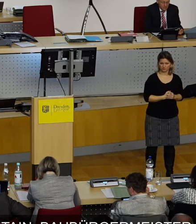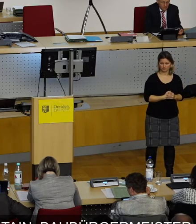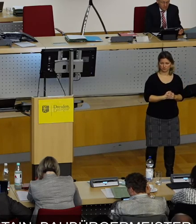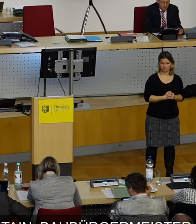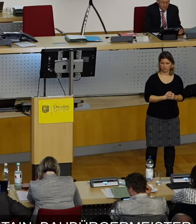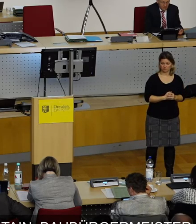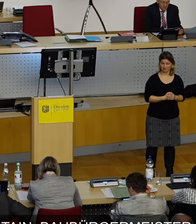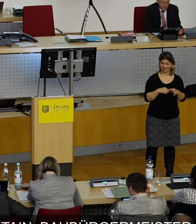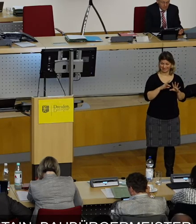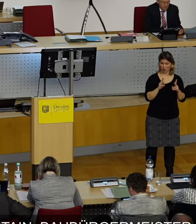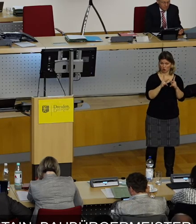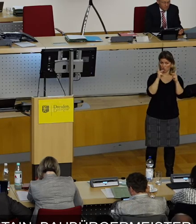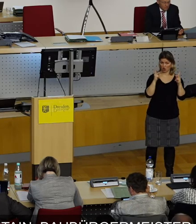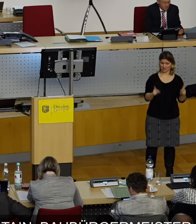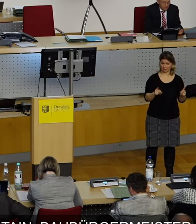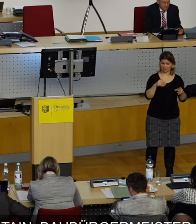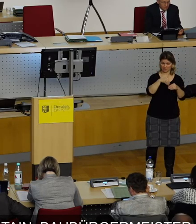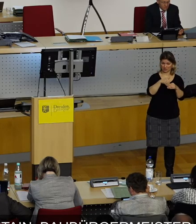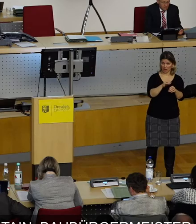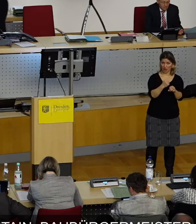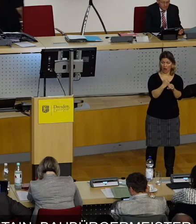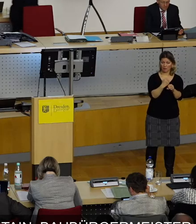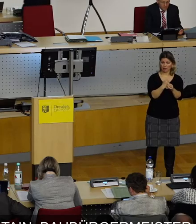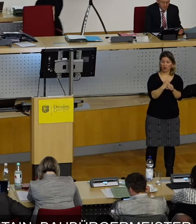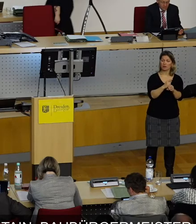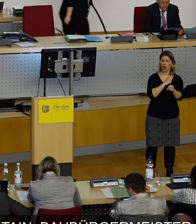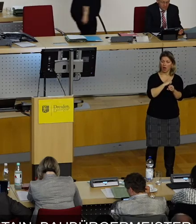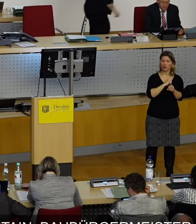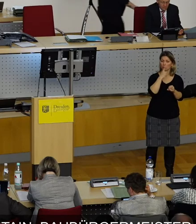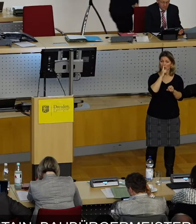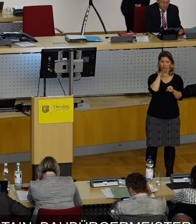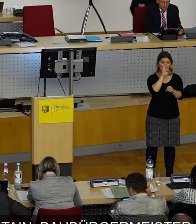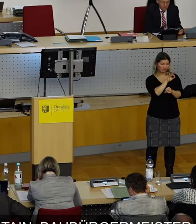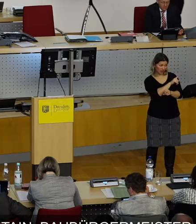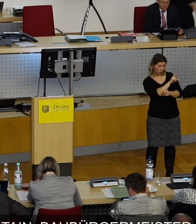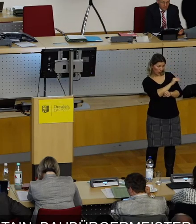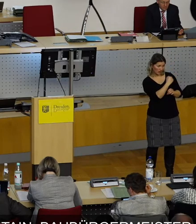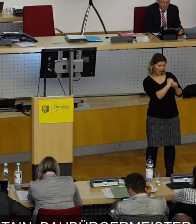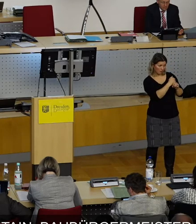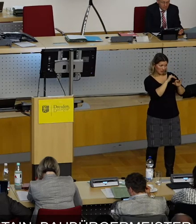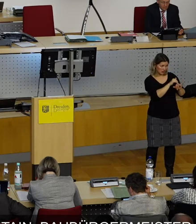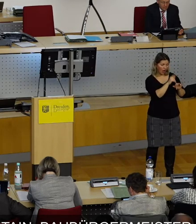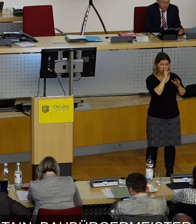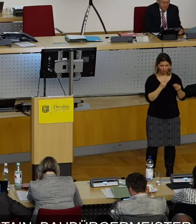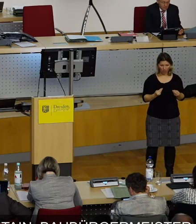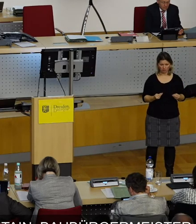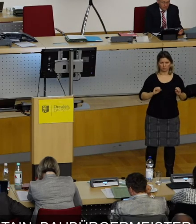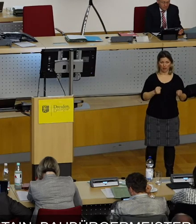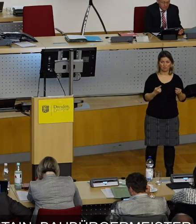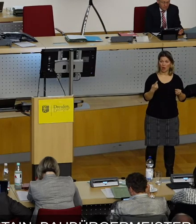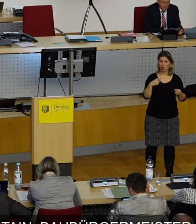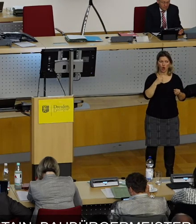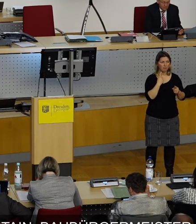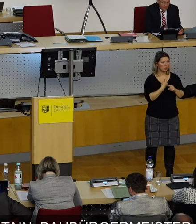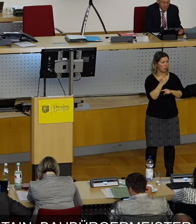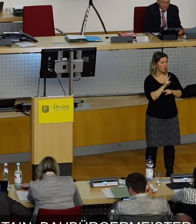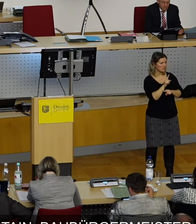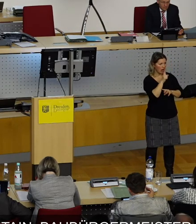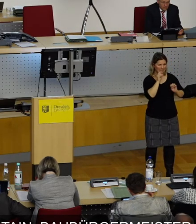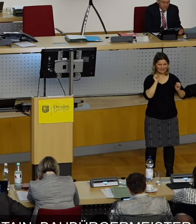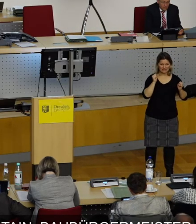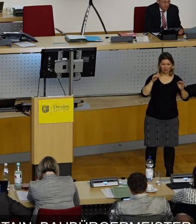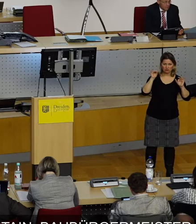solche konzeptionellen Arbeiten in Niedrigkonjunkturphasen machen und sie in der Schublade haben, wenn die Hochkonjunktur kommt. Hier machen